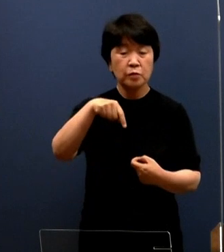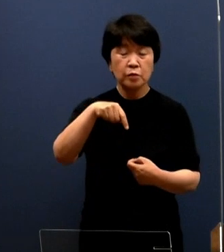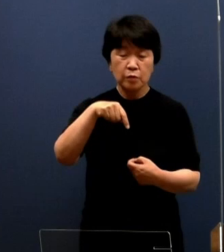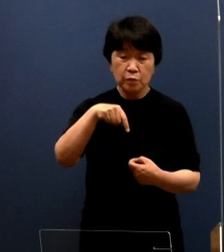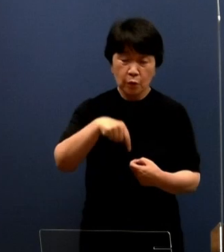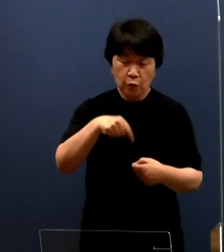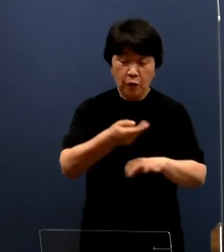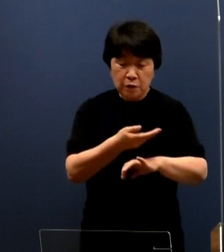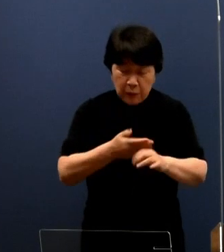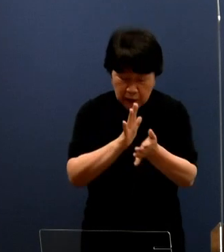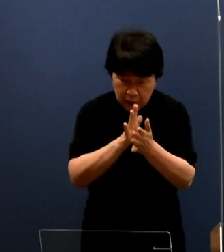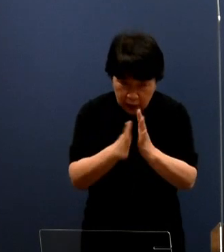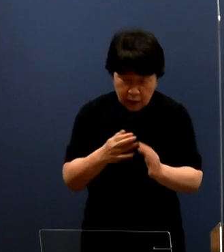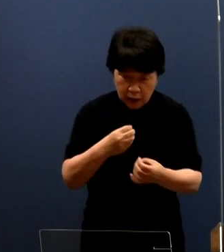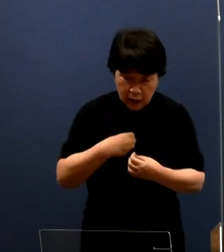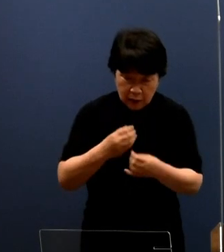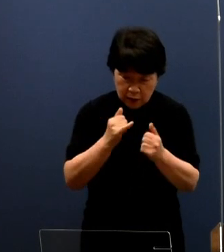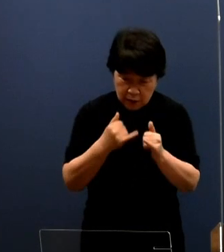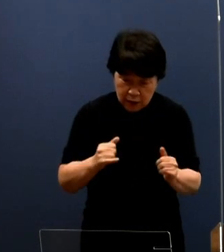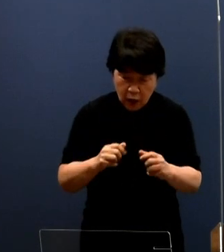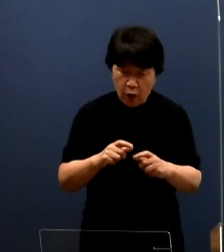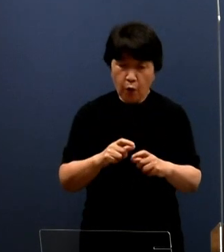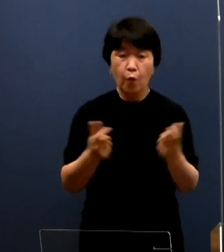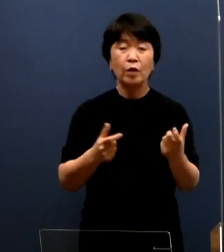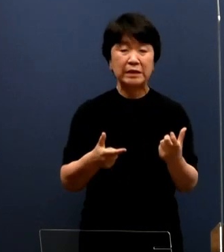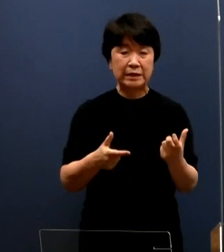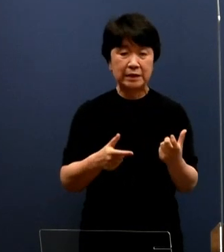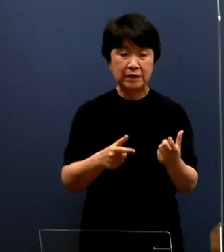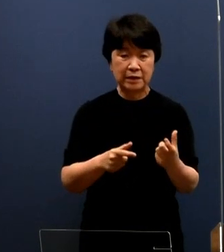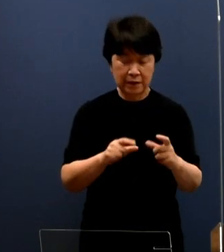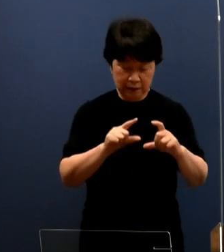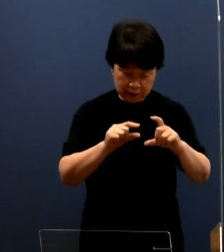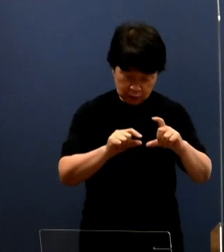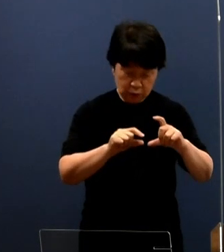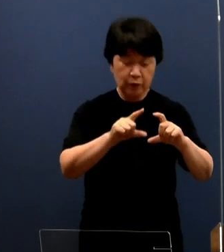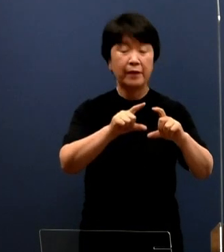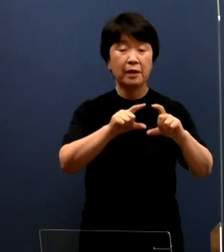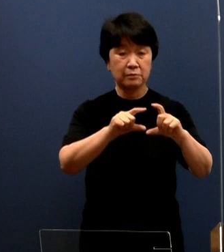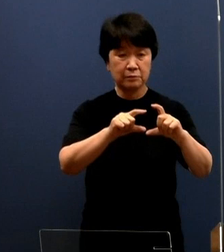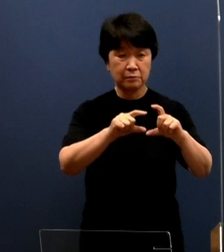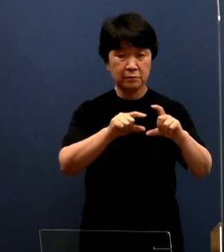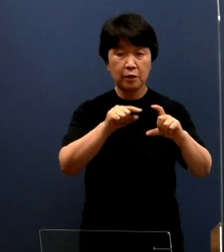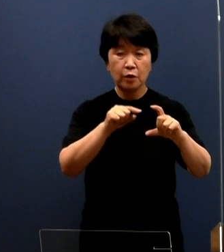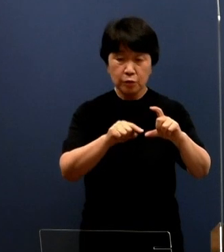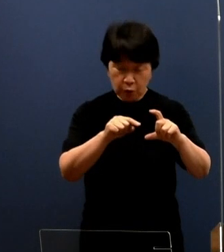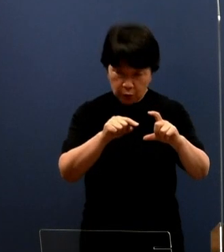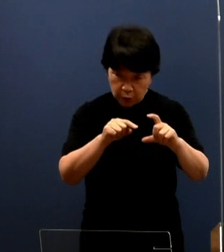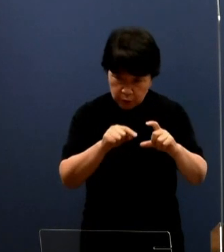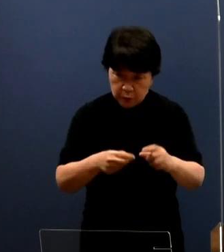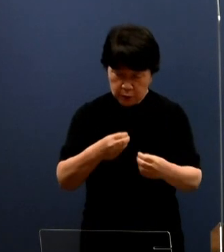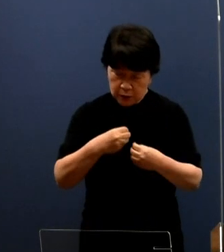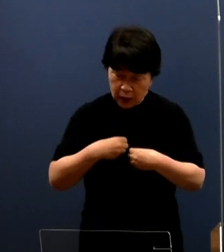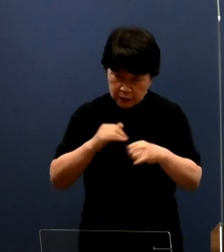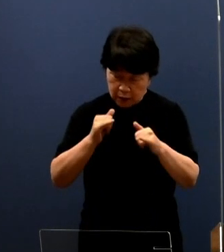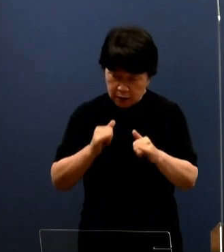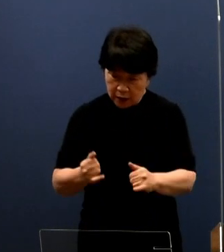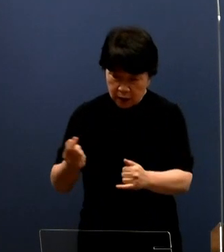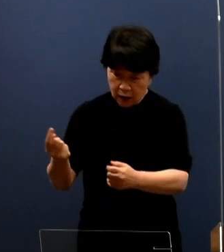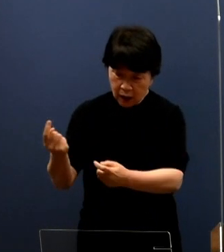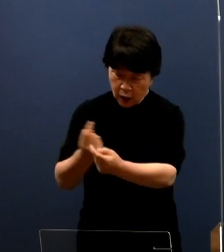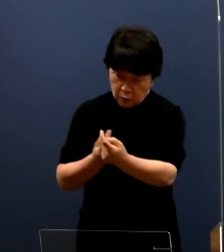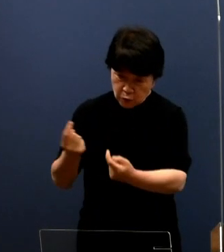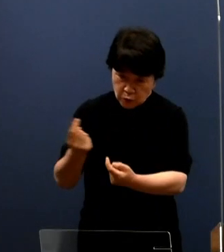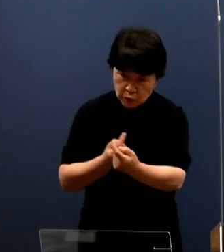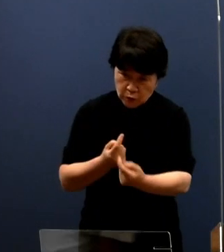島根県の方が感染者数が多いわけですので、感染を持ち込まないようにする